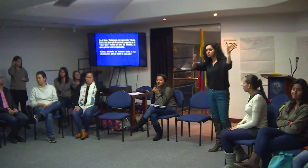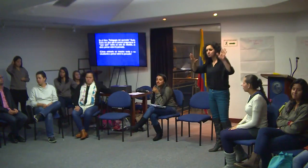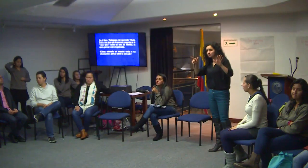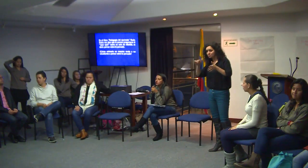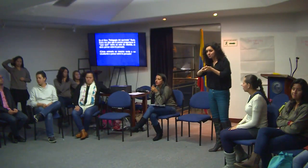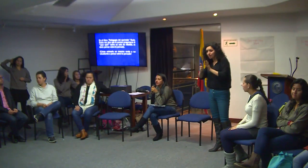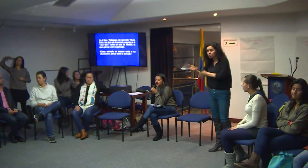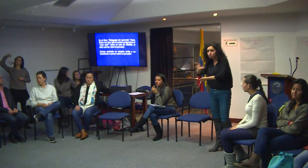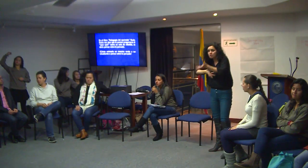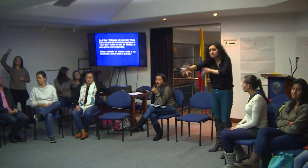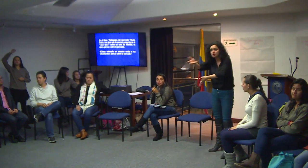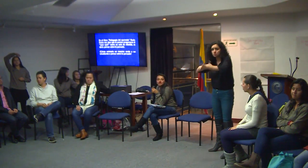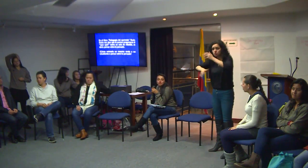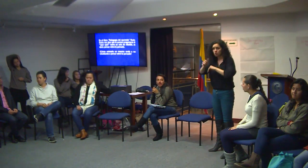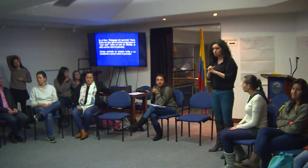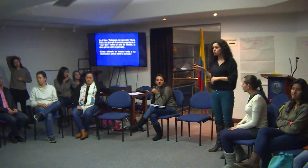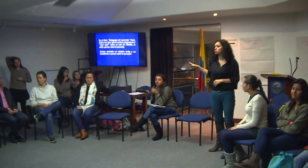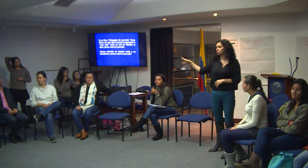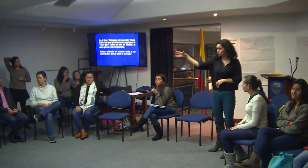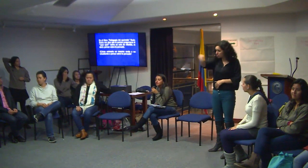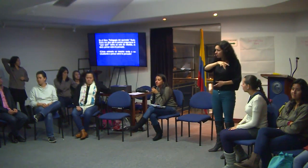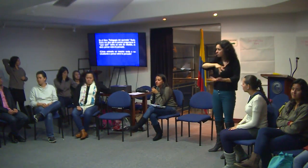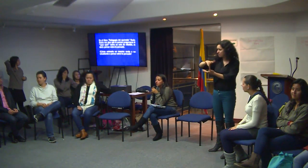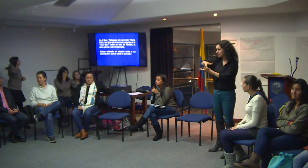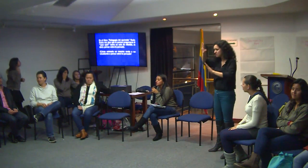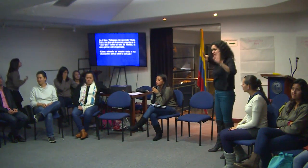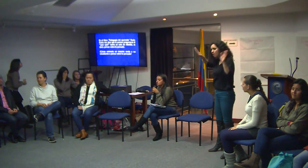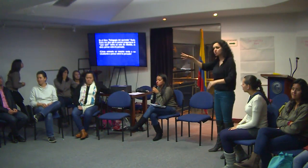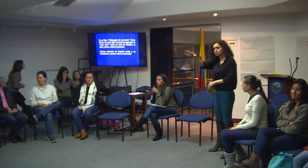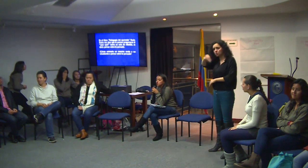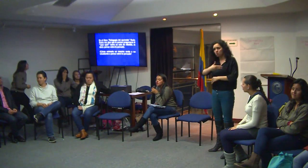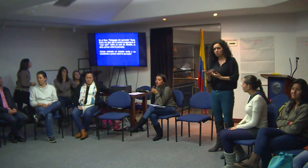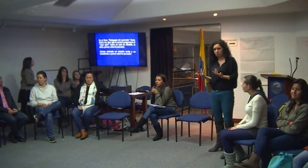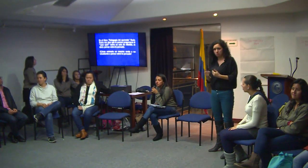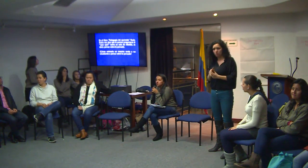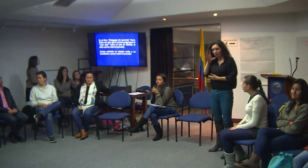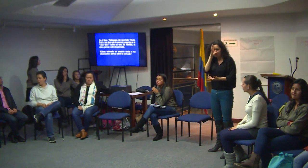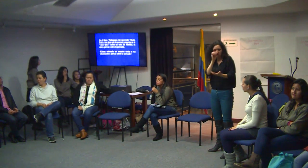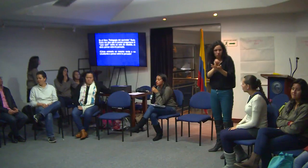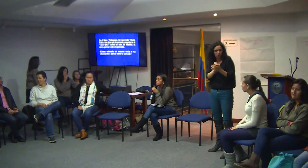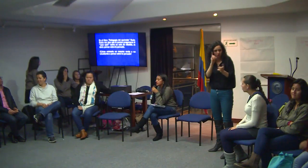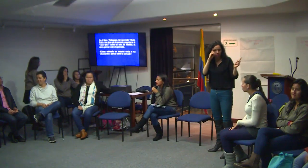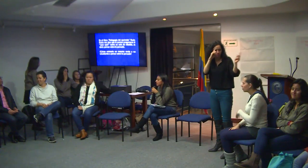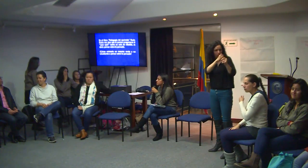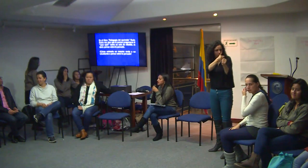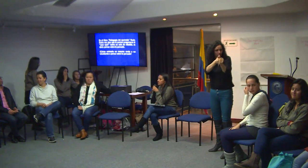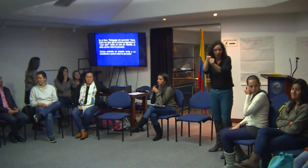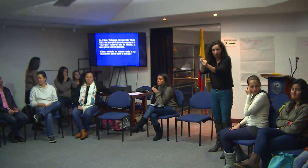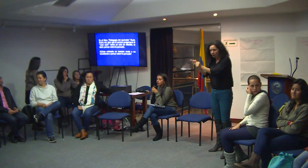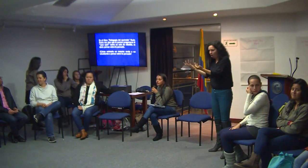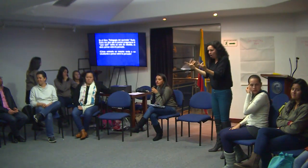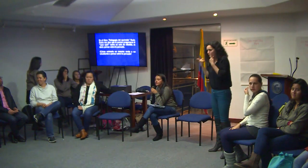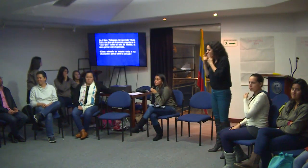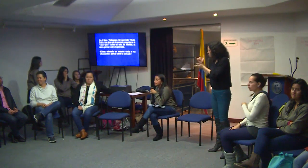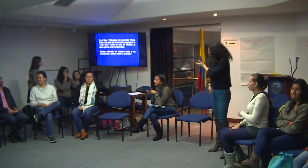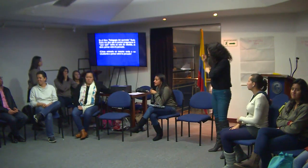una socialización, la idea es que todos participemos, conocer sus opiniones, sus reflexiones acerca pues de la